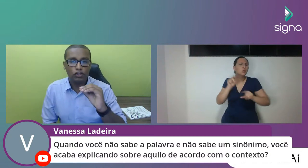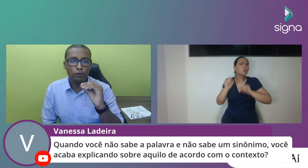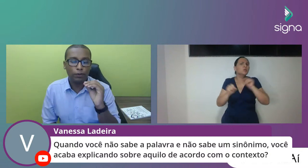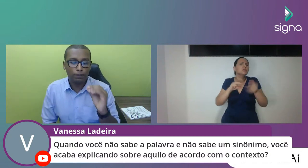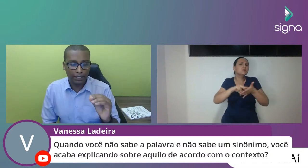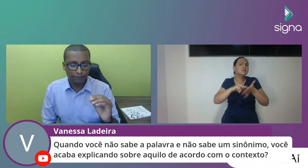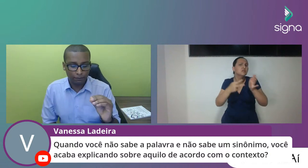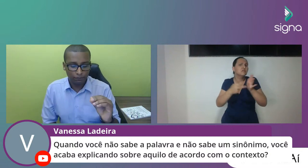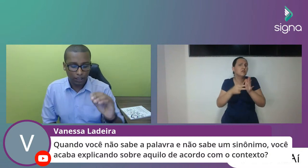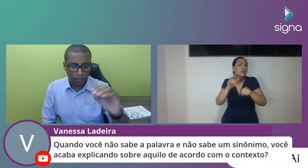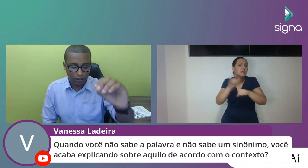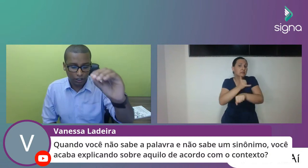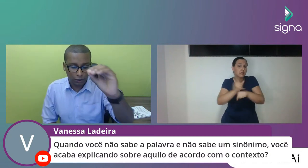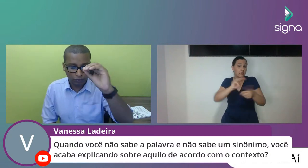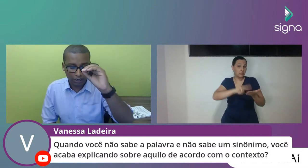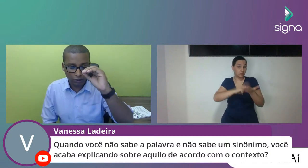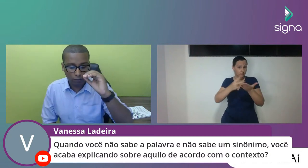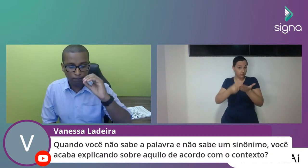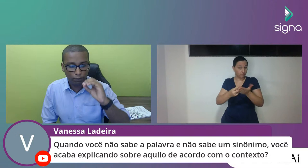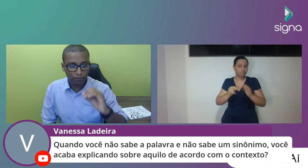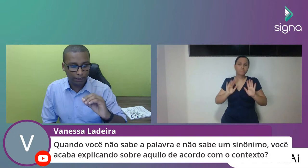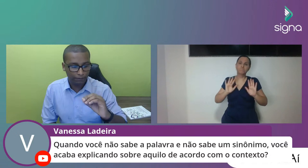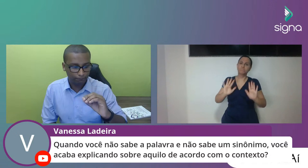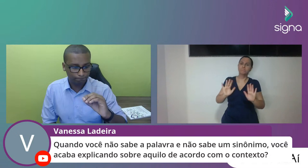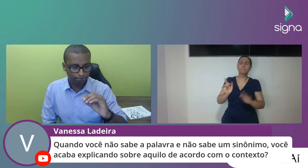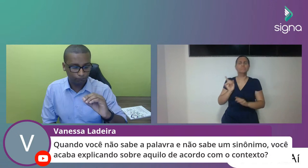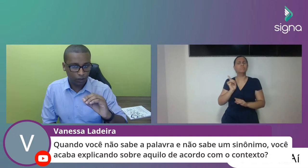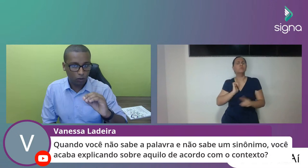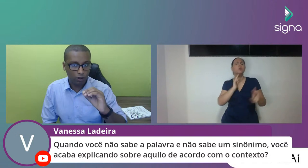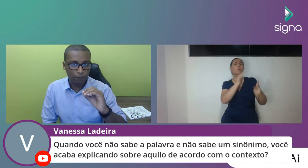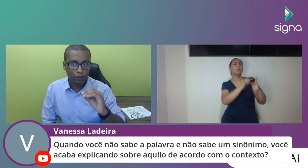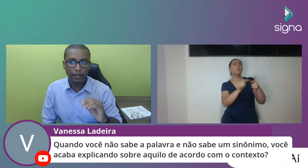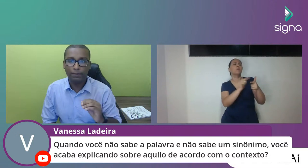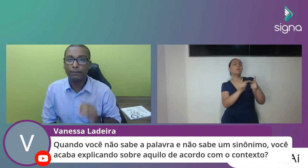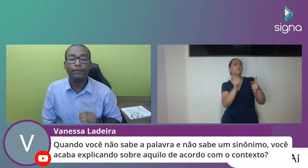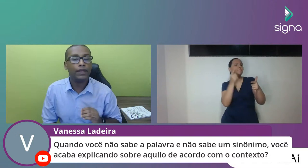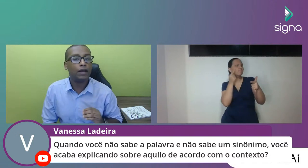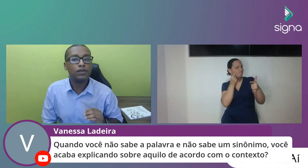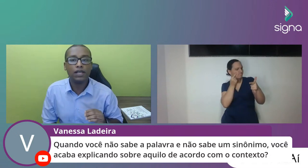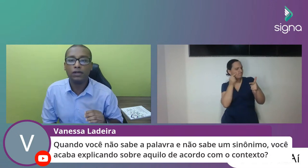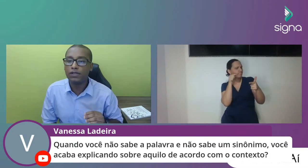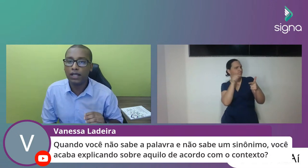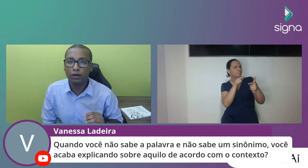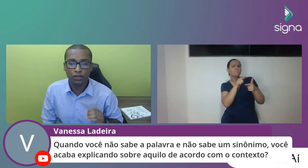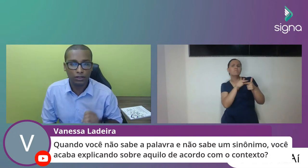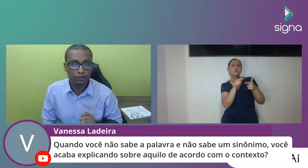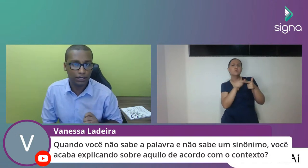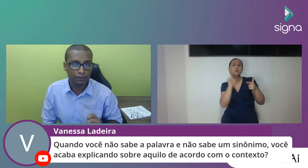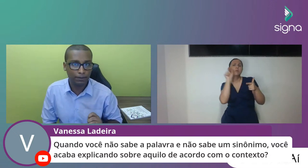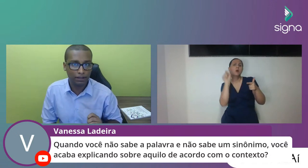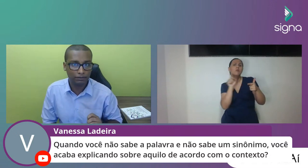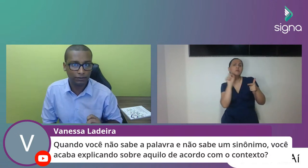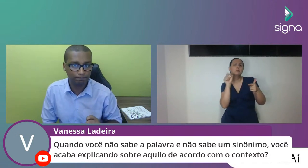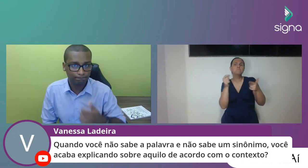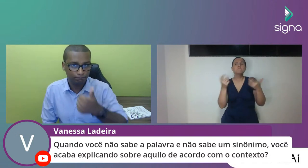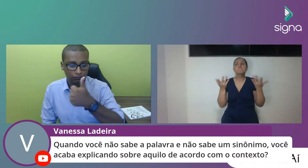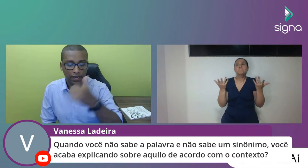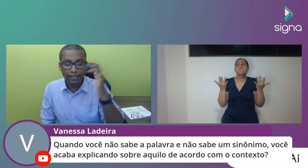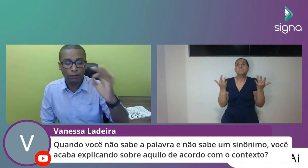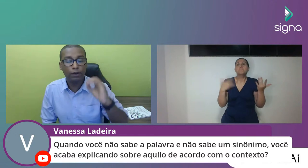nasce a partir de um problema. Eu tenho um problema. Qual é o problema? Não sei o sinal de determinada